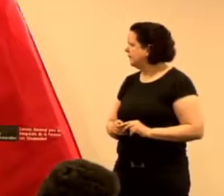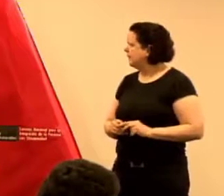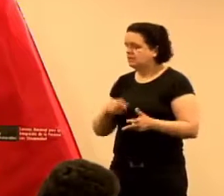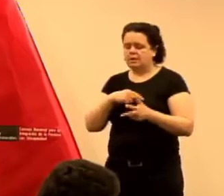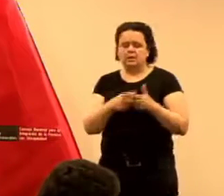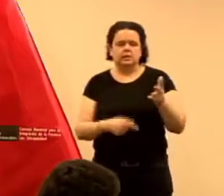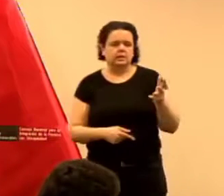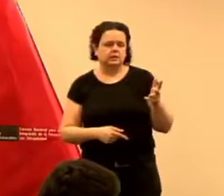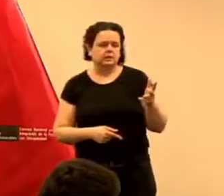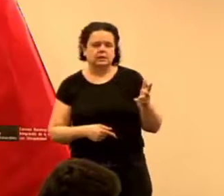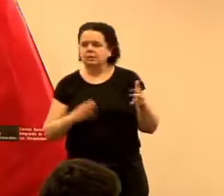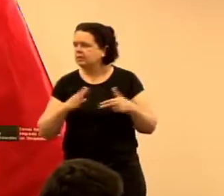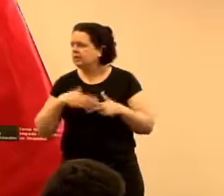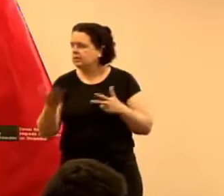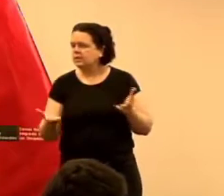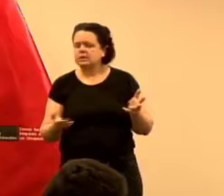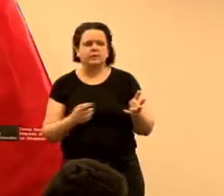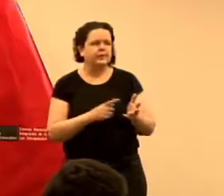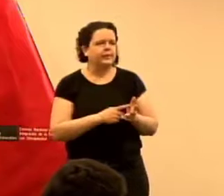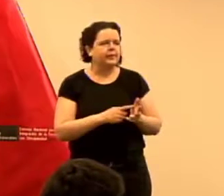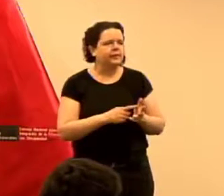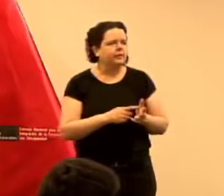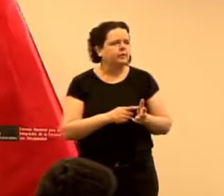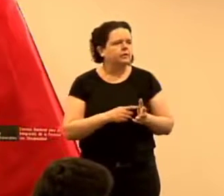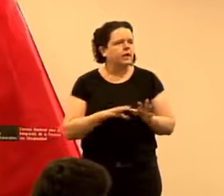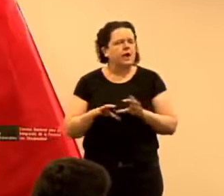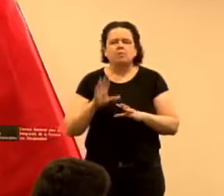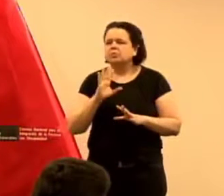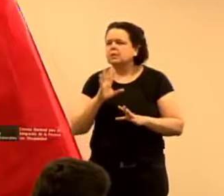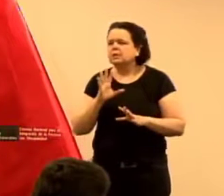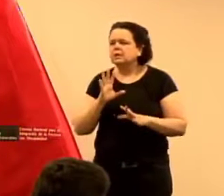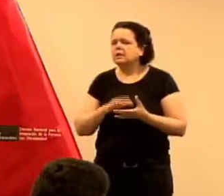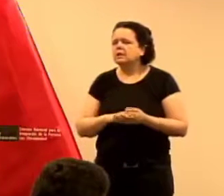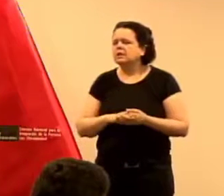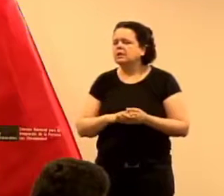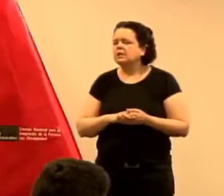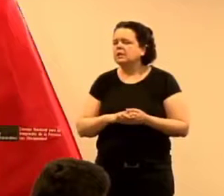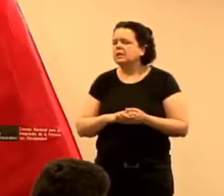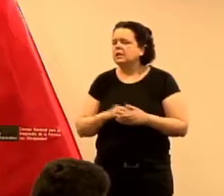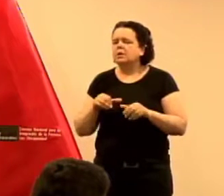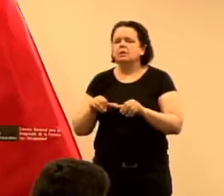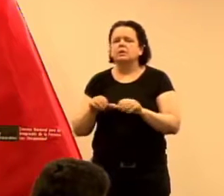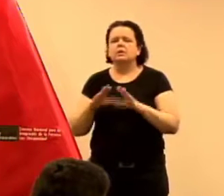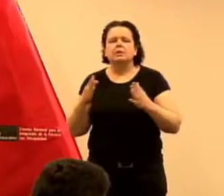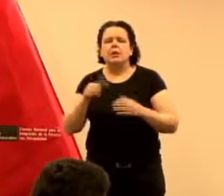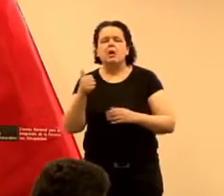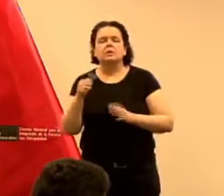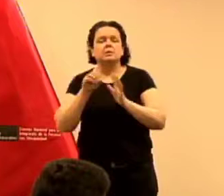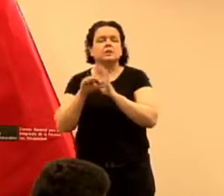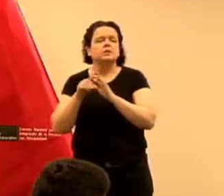3 ámbitos y luego abrimos un poco el espacio para la otra presentación y para la